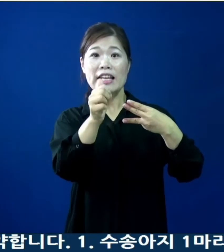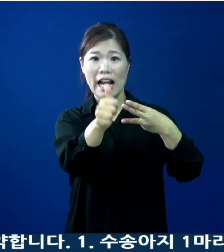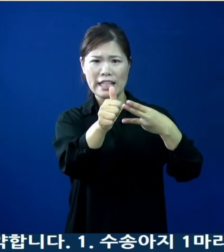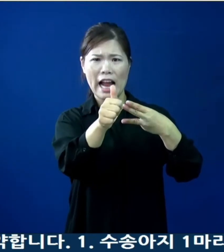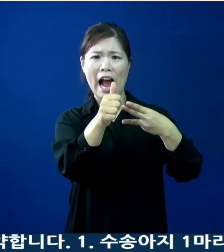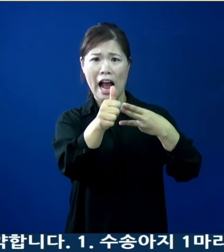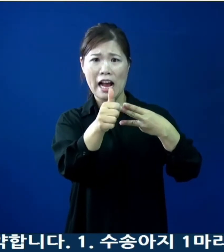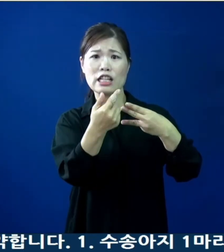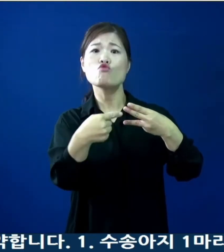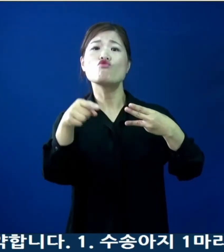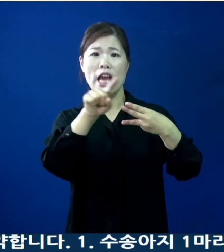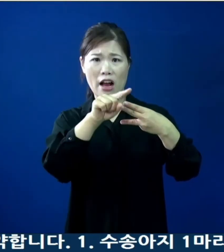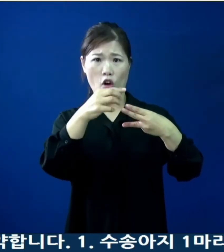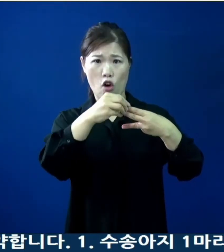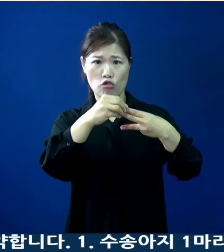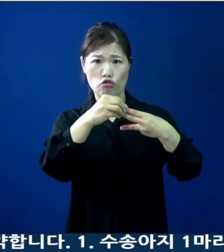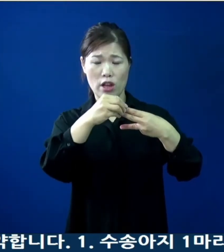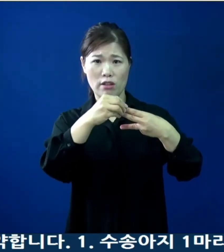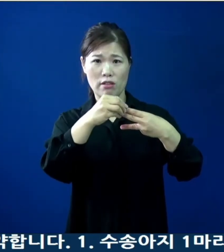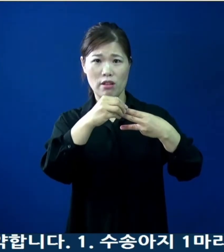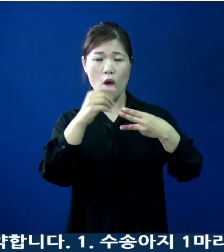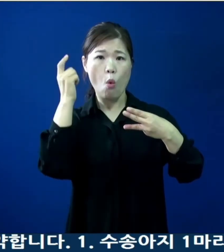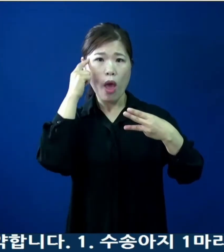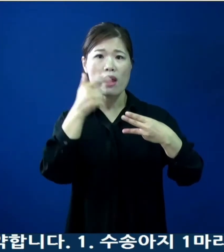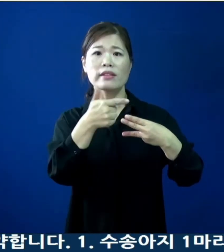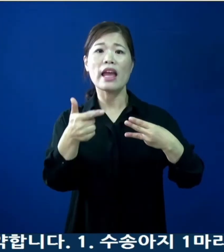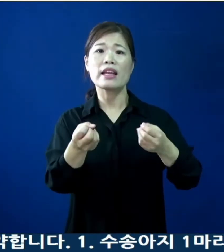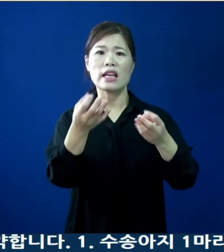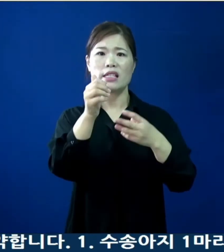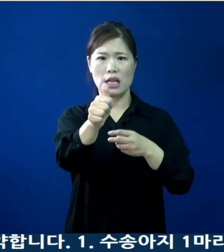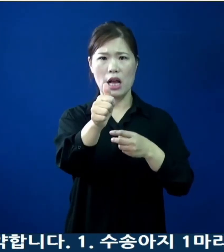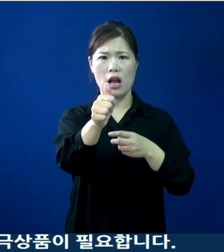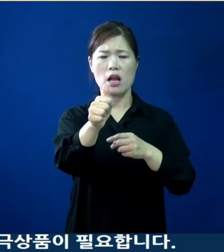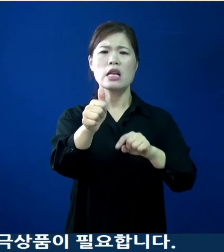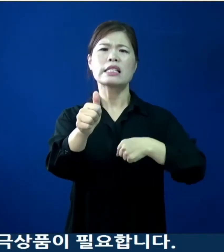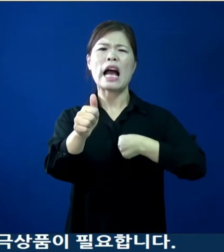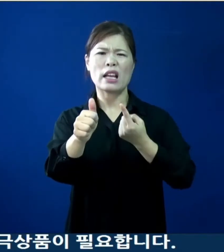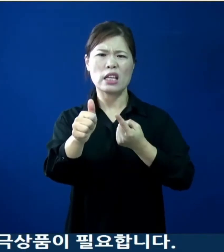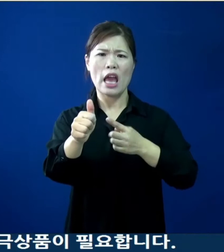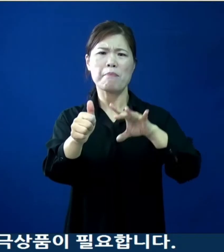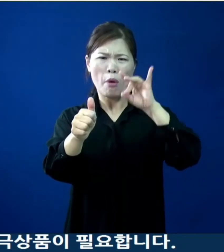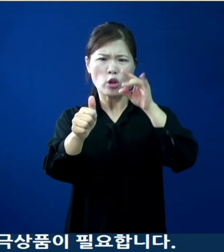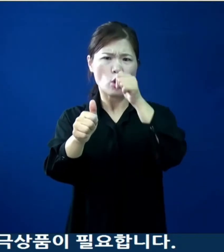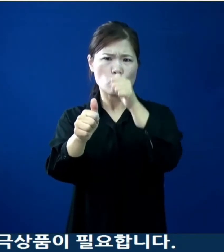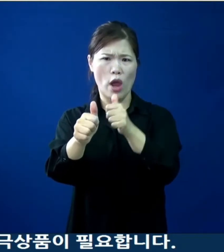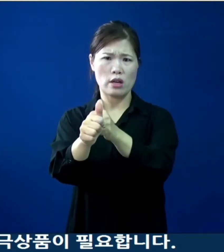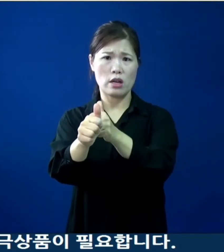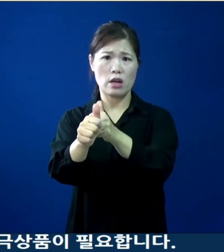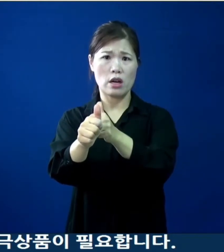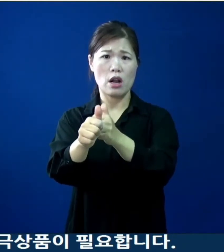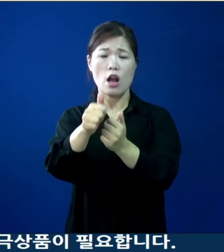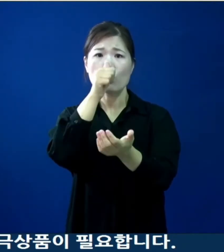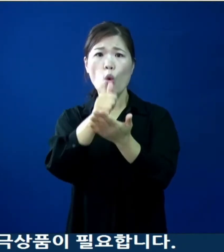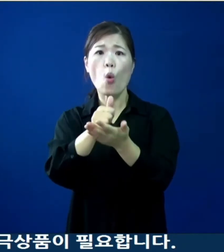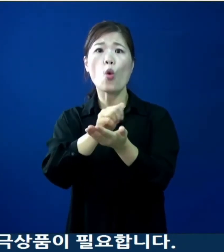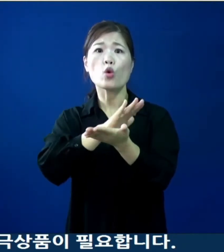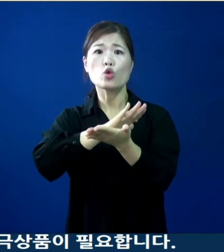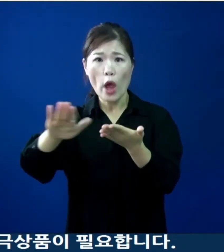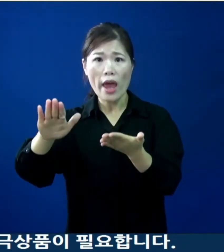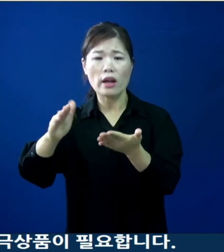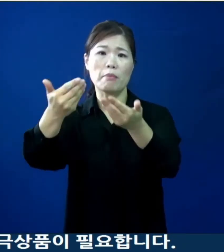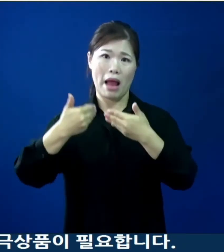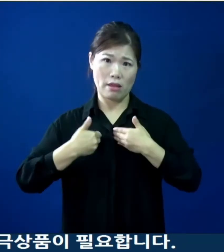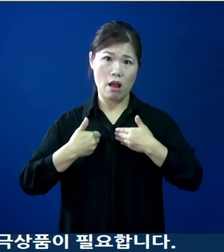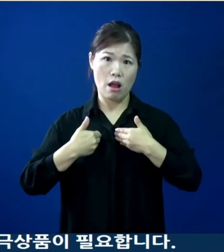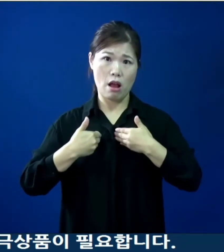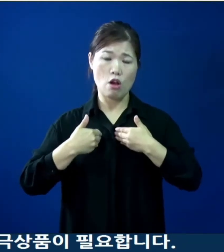제사장이요, 제사를 드릴 때 자기에 대한 죄를 먼저 속죄해야 됩니다. 그래야 회중들을 위해서 제사를 드릴